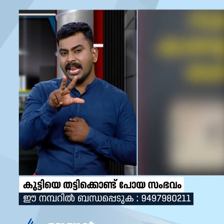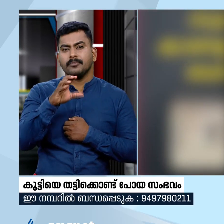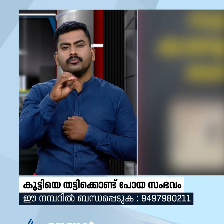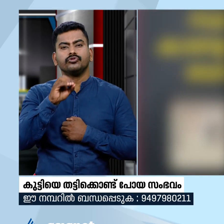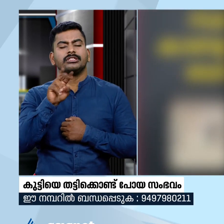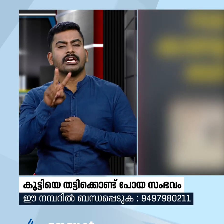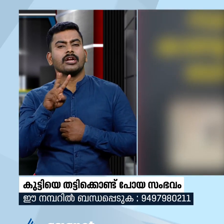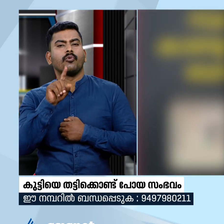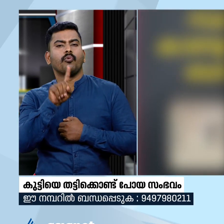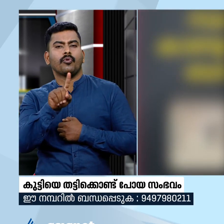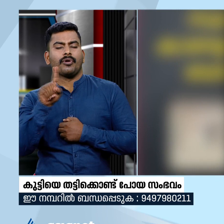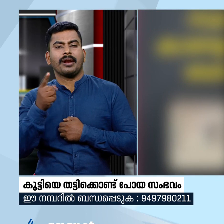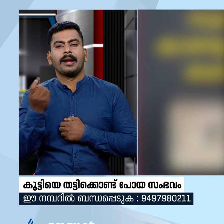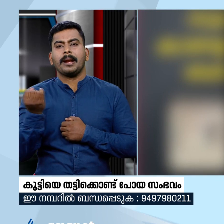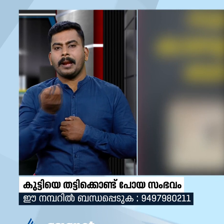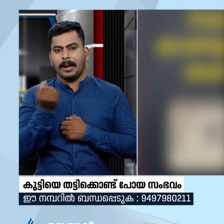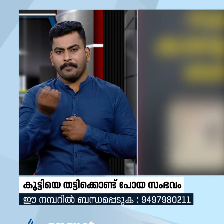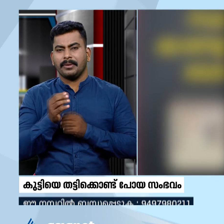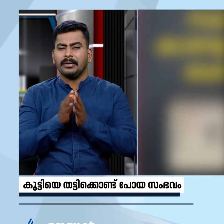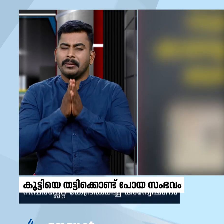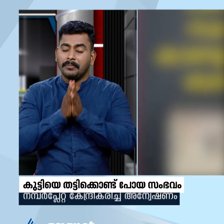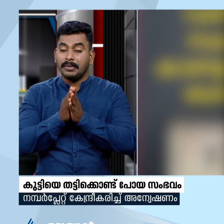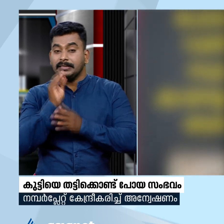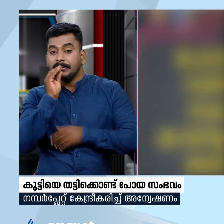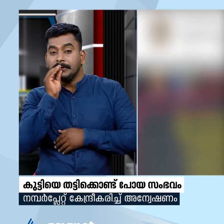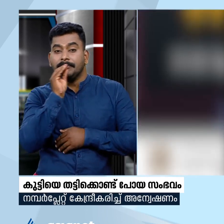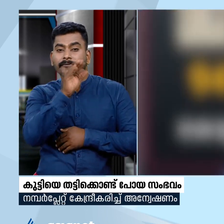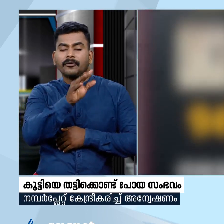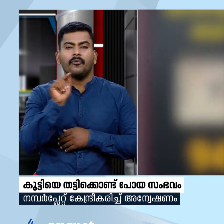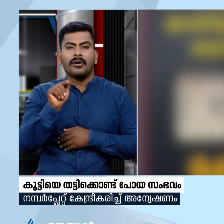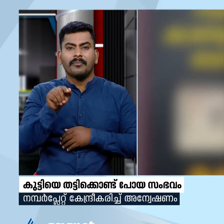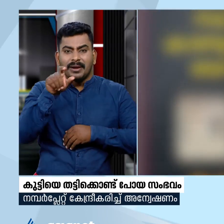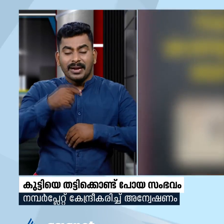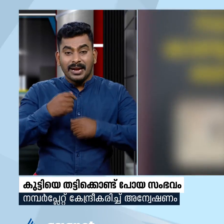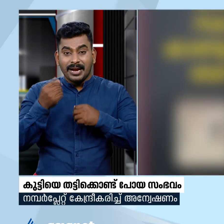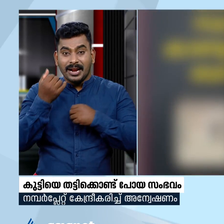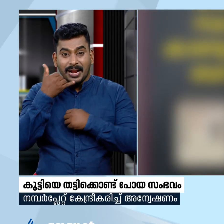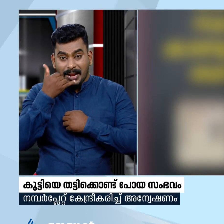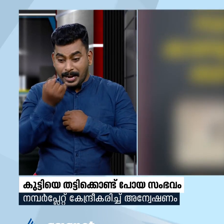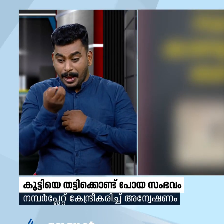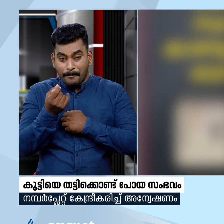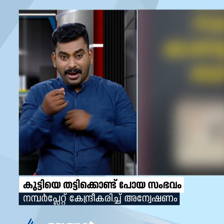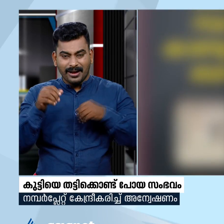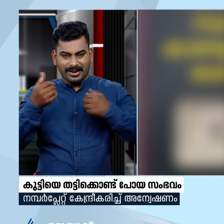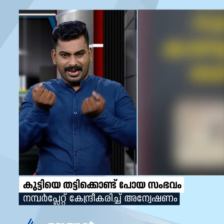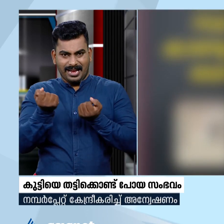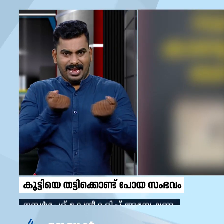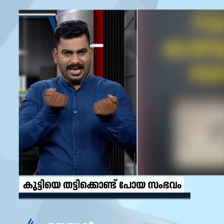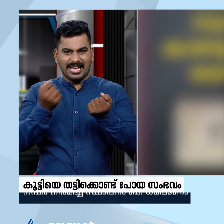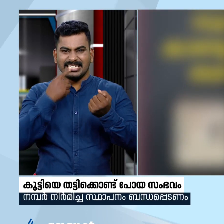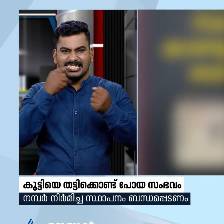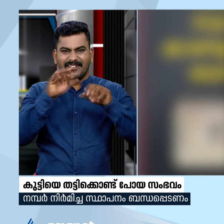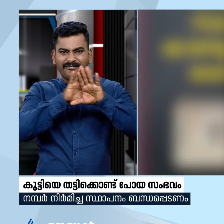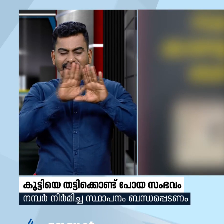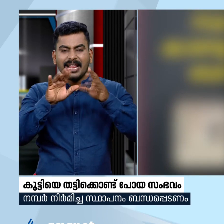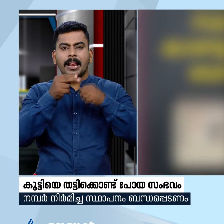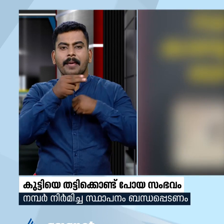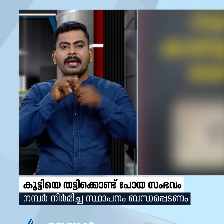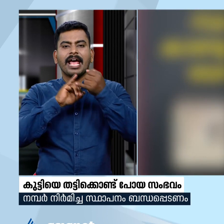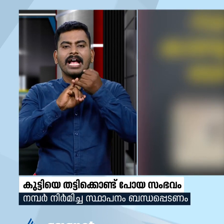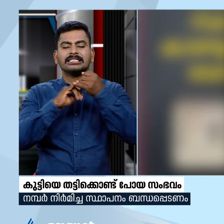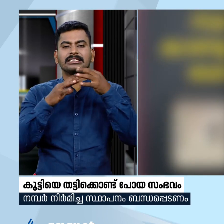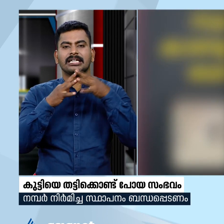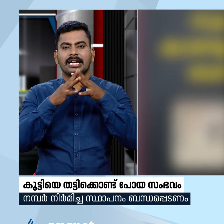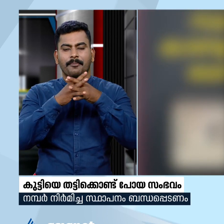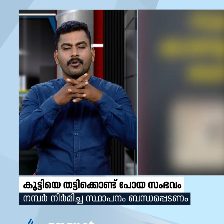94 97 98 02 11 എന്ന നമ്പറിലേക്കാണ് വിവരങ്ങൾ അറിയിക്കേണ്ടത്. വിശദാംശങ്ങളുമായി കൗസർ ചേരുന്നുണ്ട്. കൗസർ, ഈ കാറ് കണ്ടെത്തേണ്ടതുണ്ട്, പ്രതികളിലേക്ക്